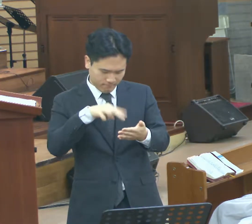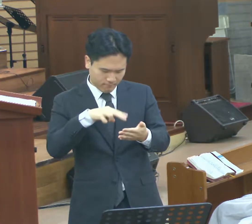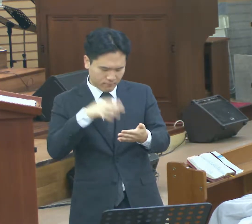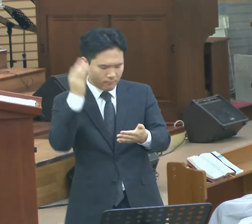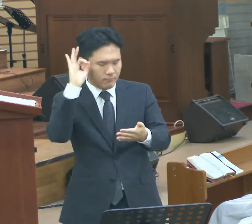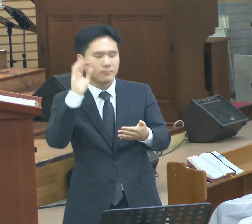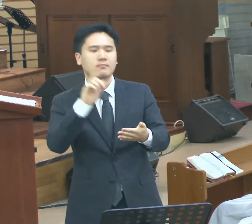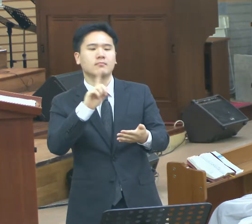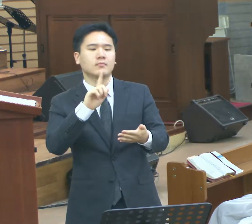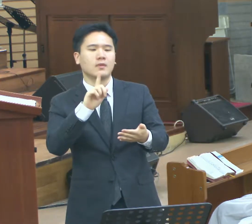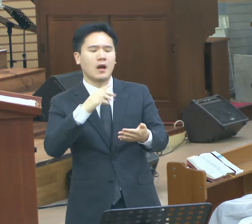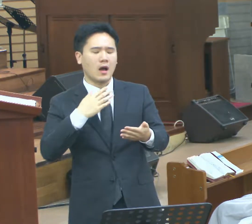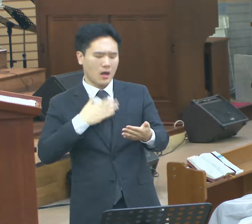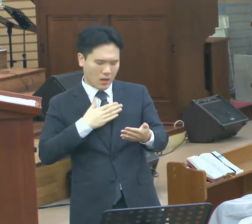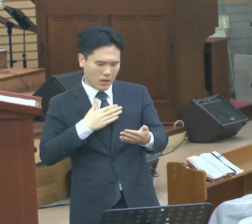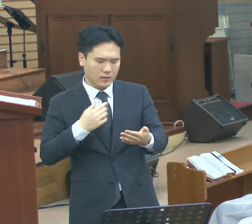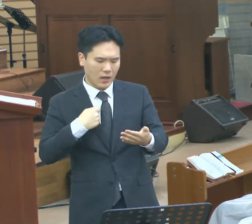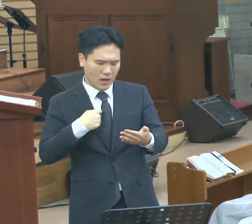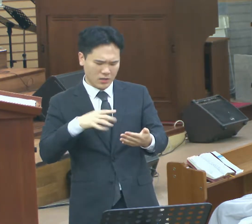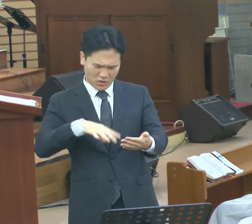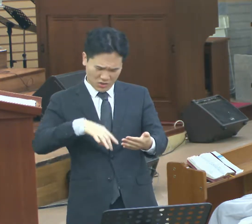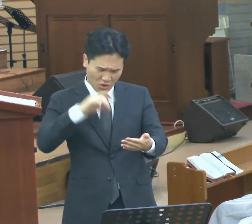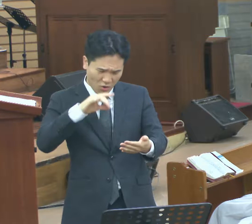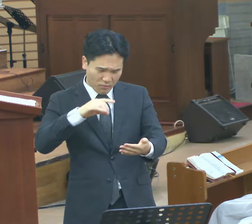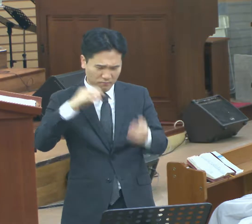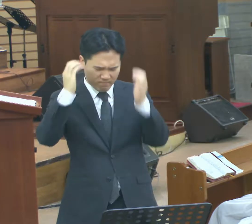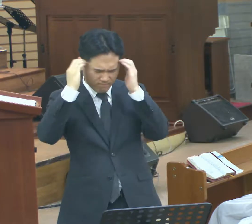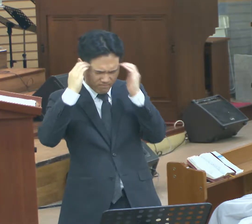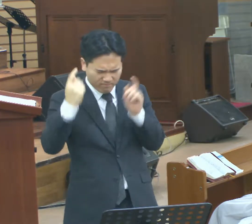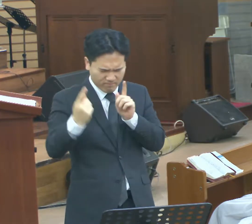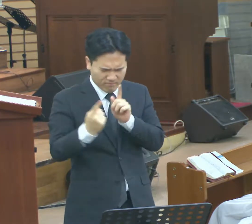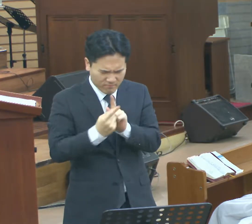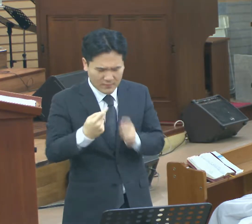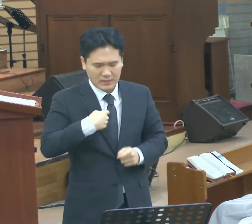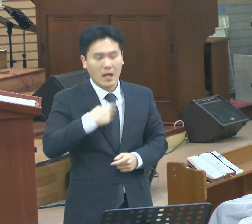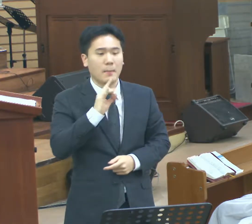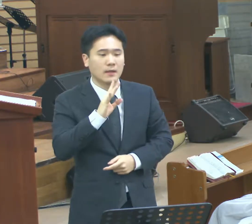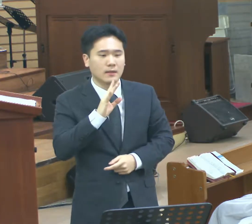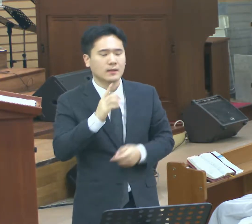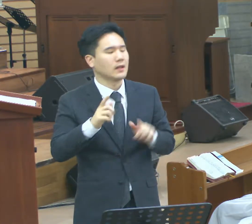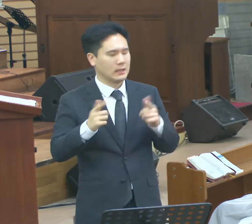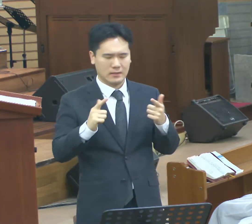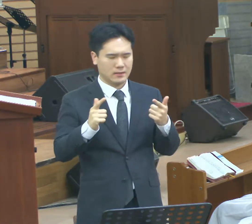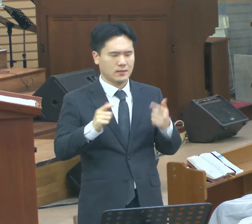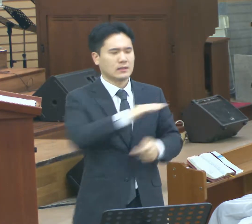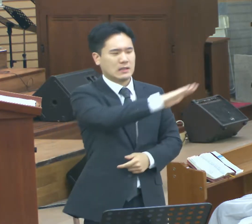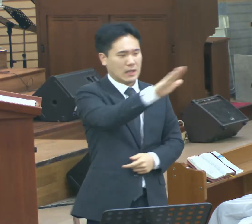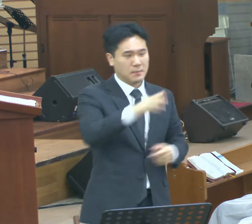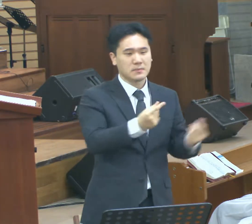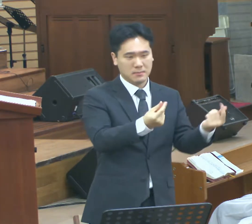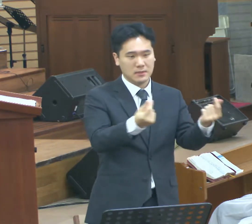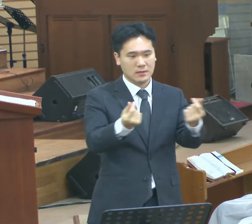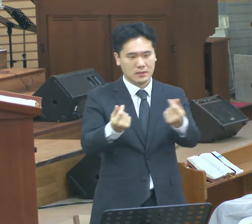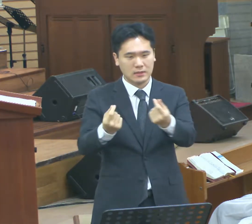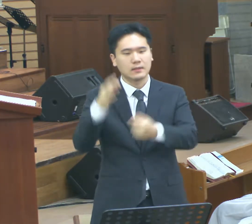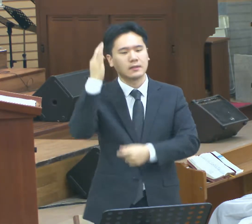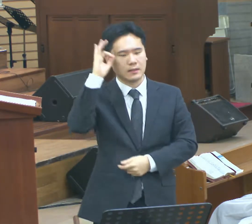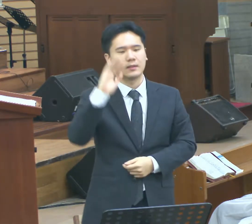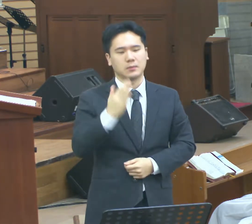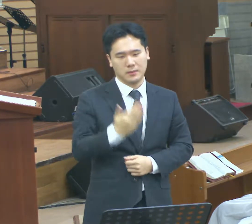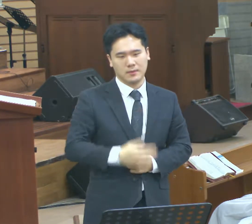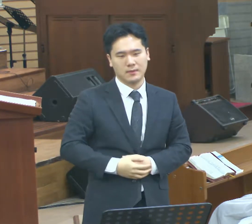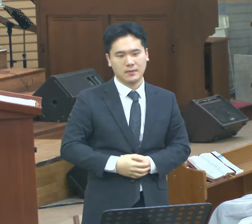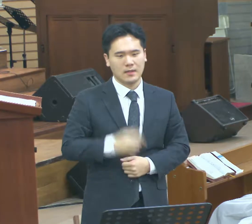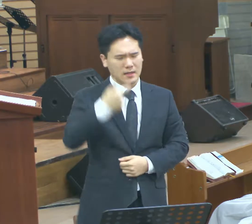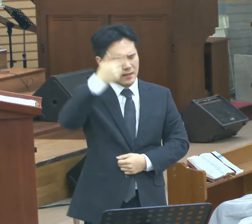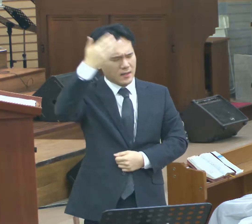고민이 있었고, 하나님에 대한 탄식, 하나님에 대한 의심, 그런 아픔이 옛날에 이 시를 쓴 사람도